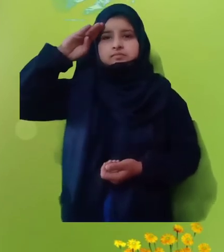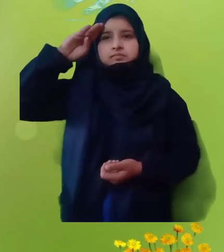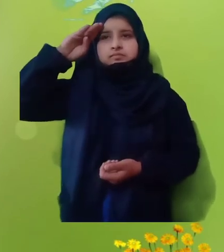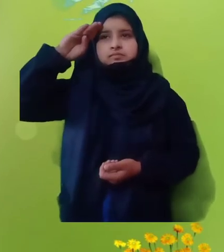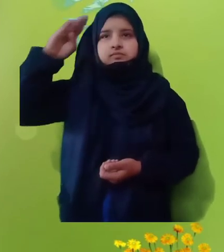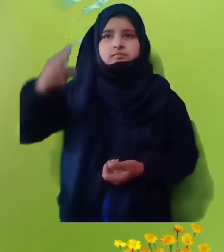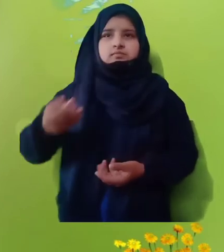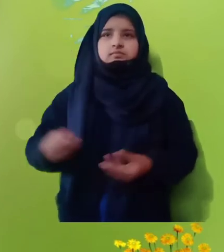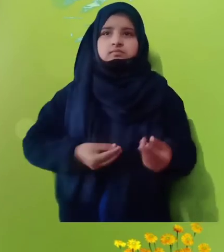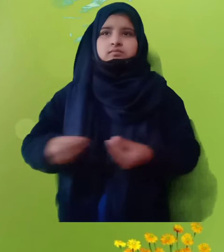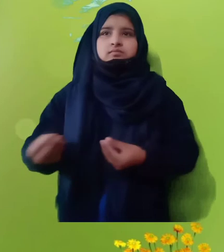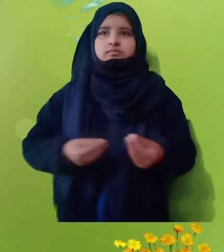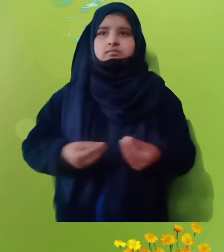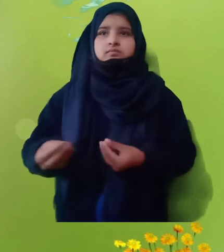दीनी अलूम,